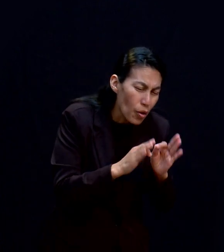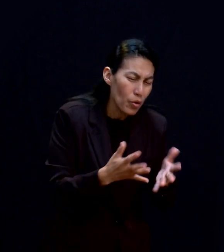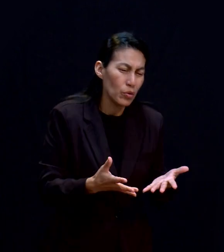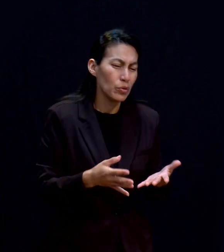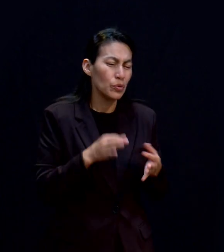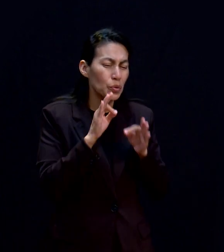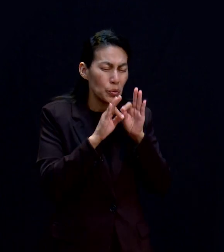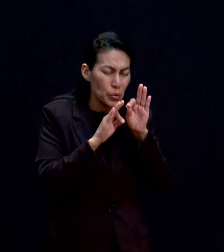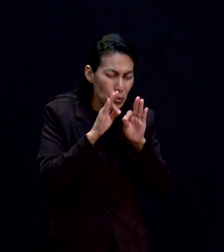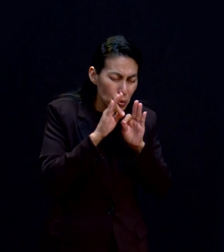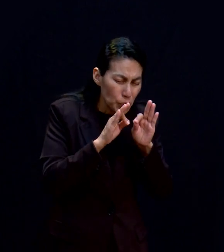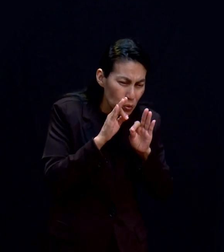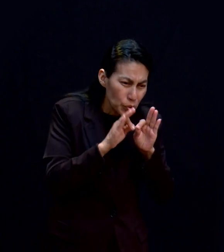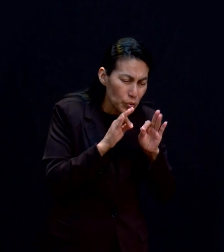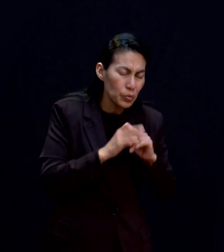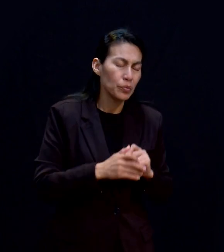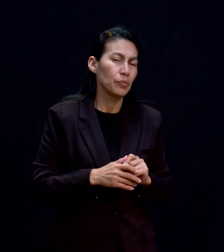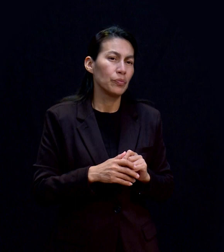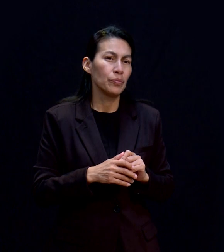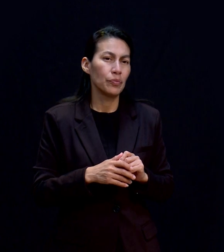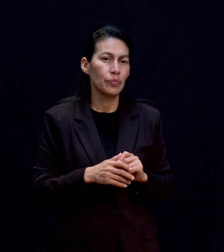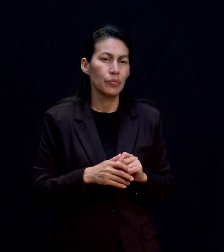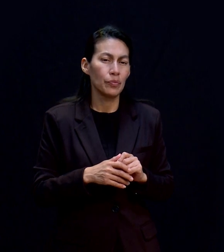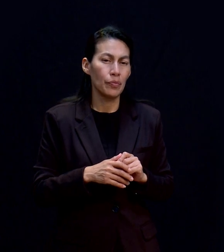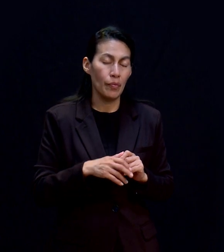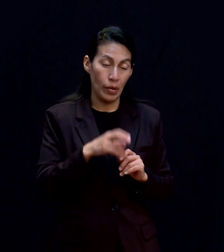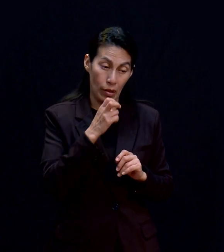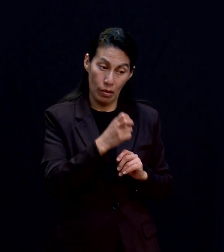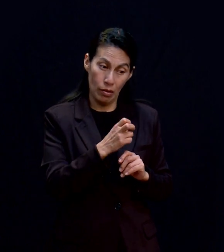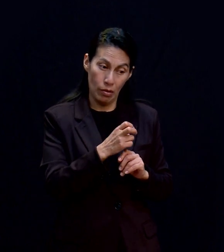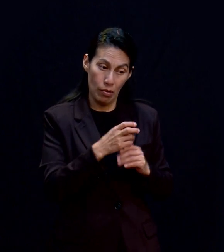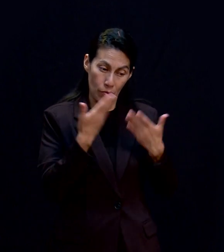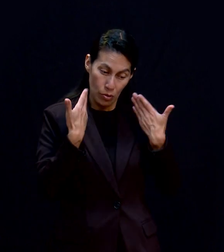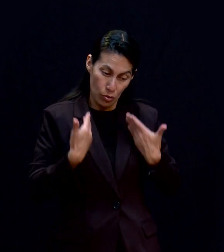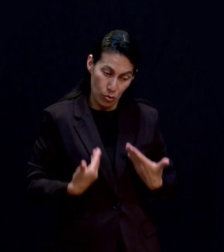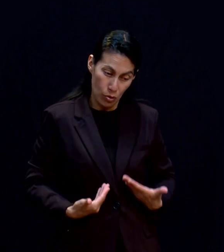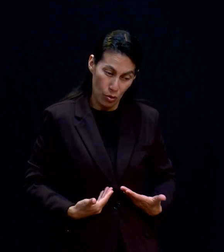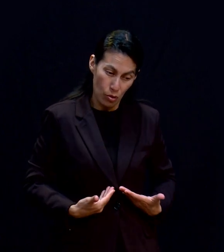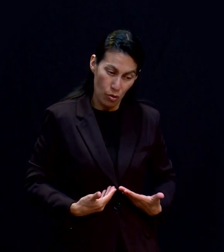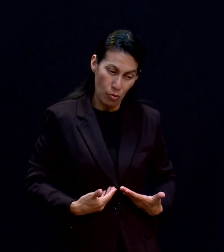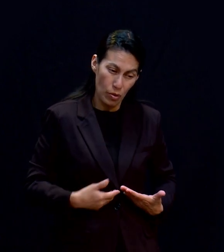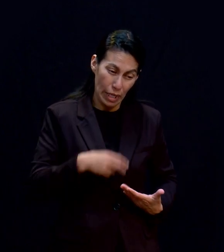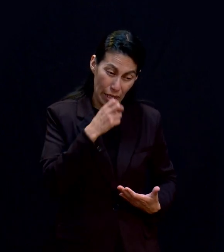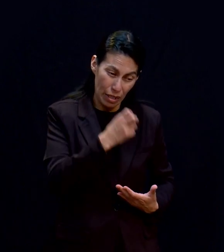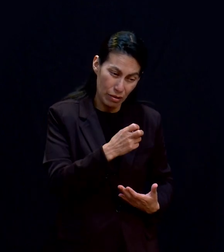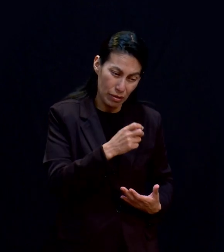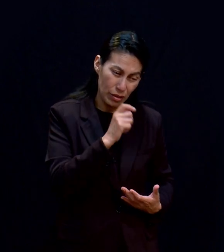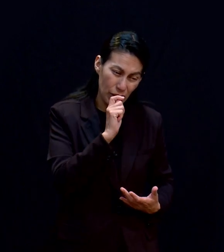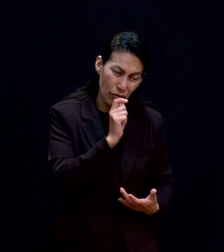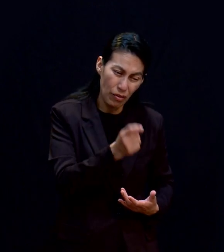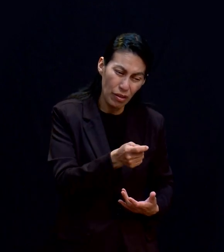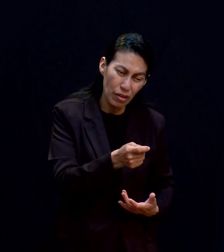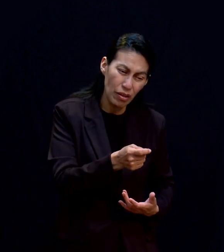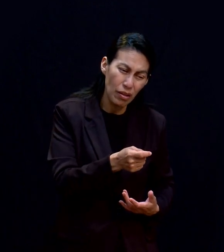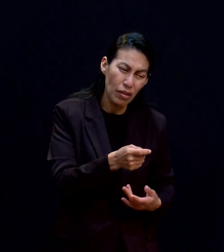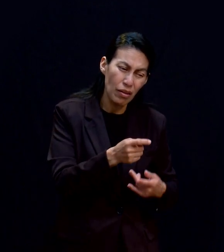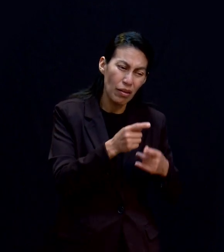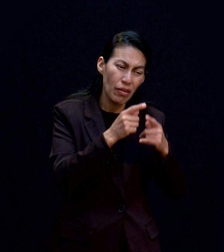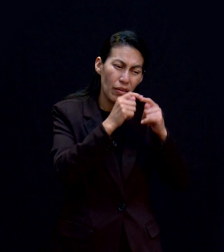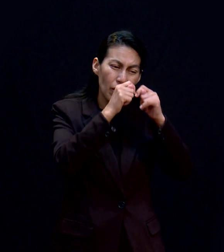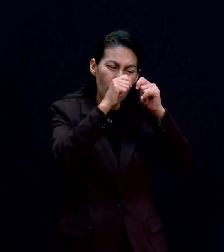humano que es sagrado es templo del espíritu santo entonces sin el elemento espiritual